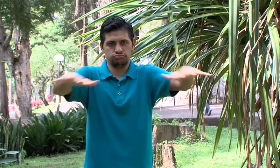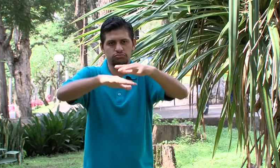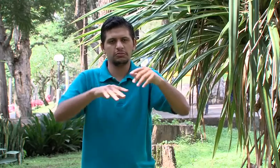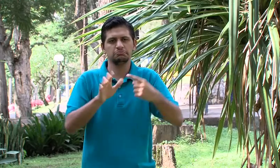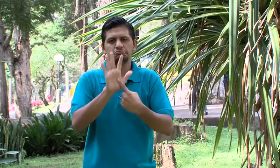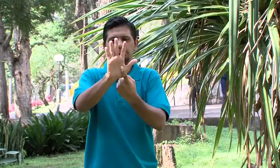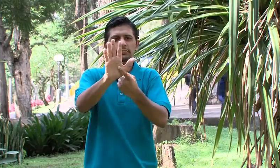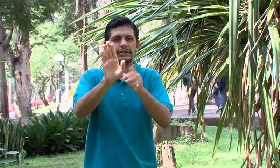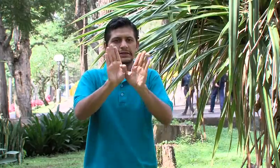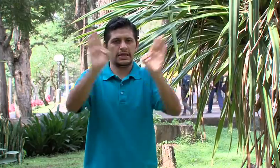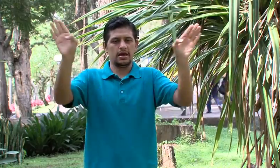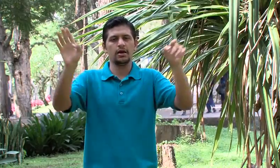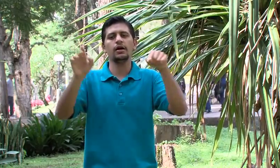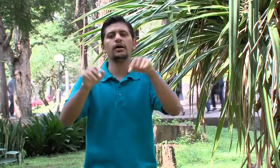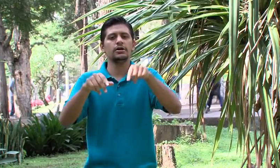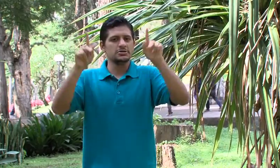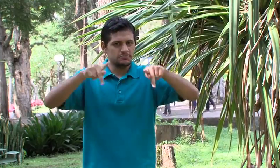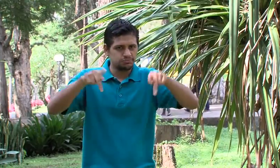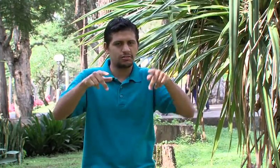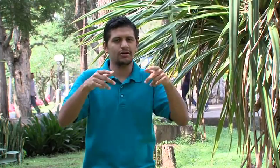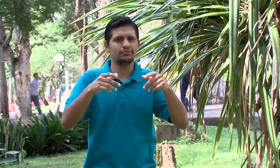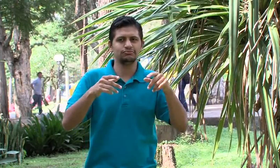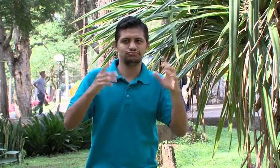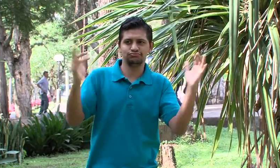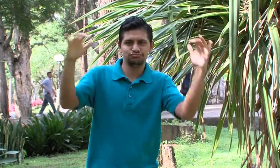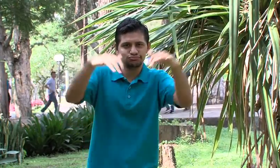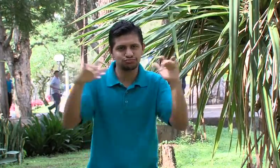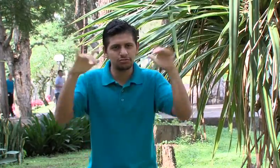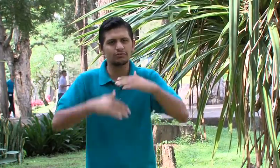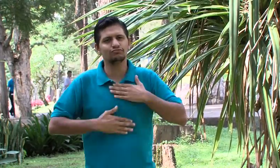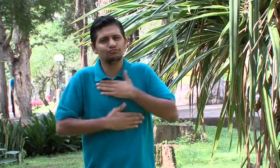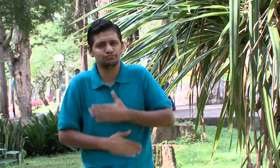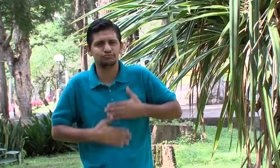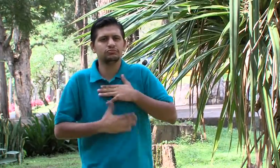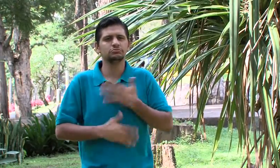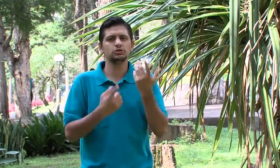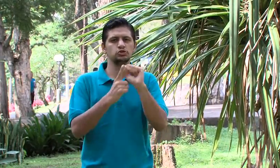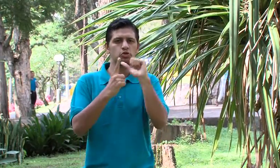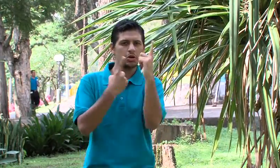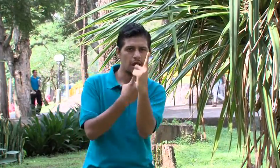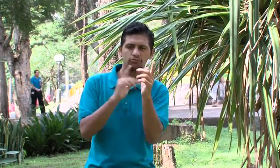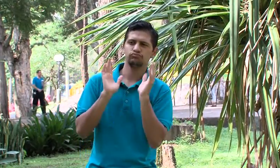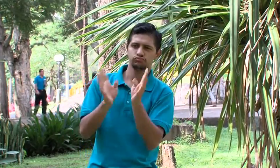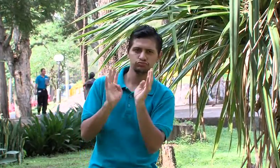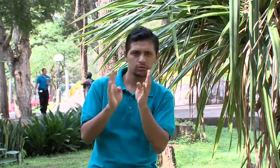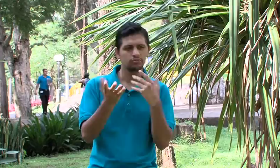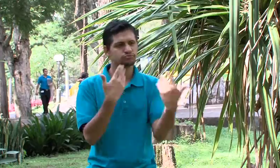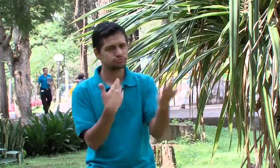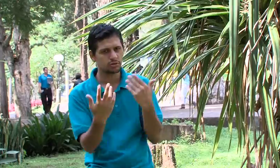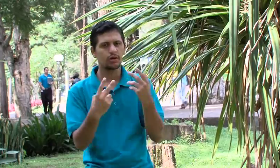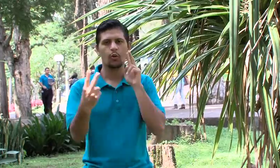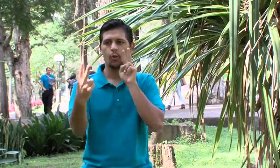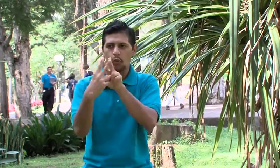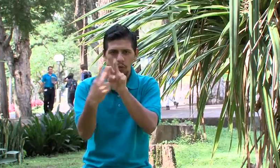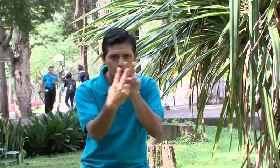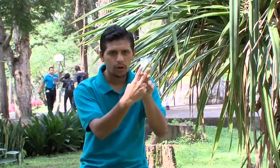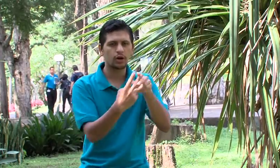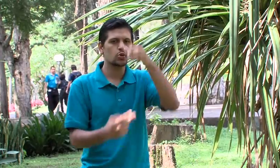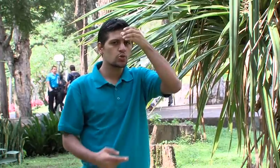progreso es un programa adscrito a la vicerrectoría de acción social y apoyado por la escuela de orientación y educación especial los